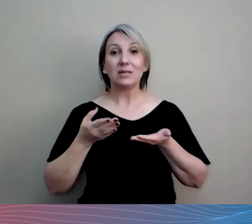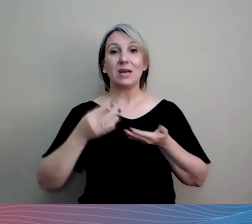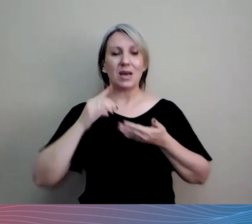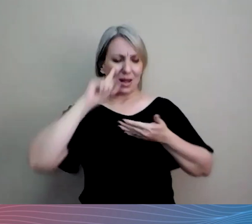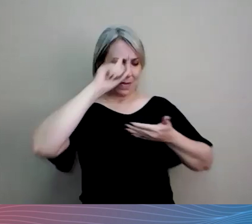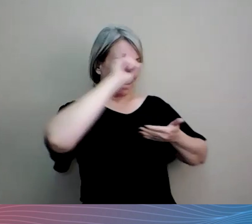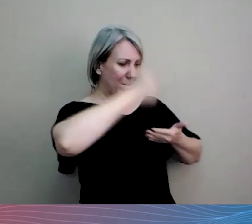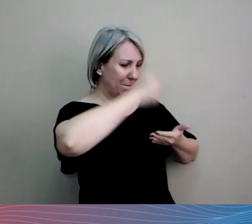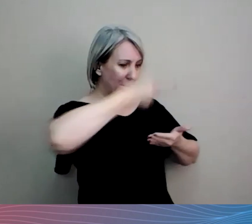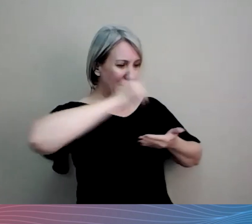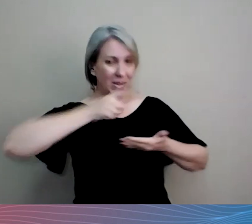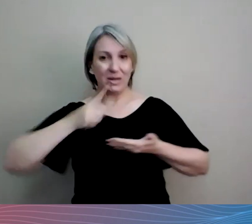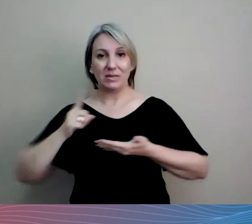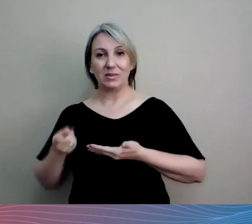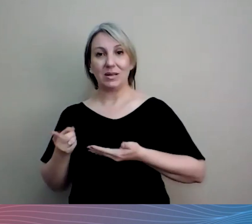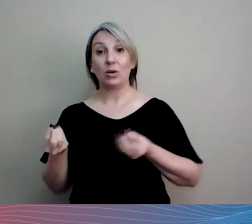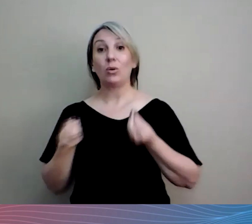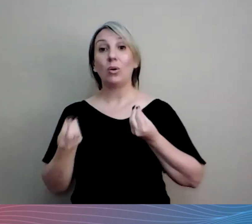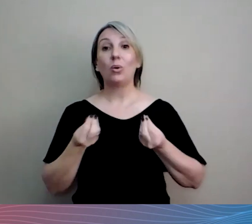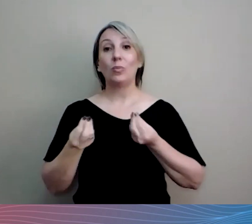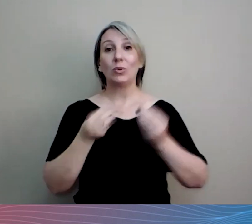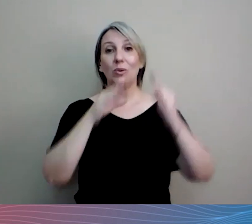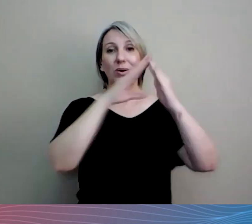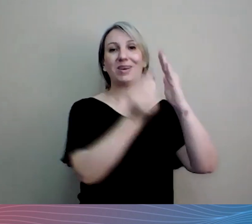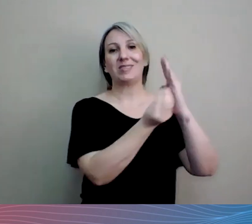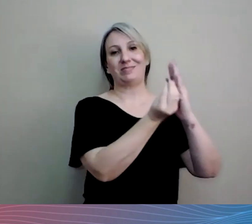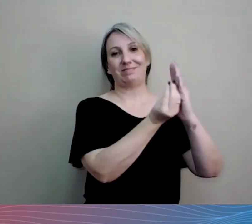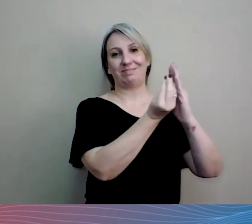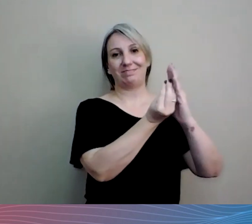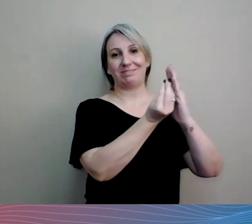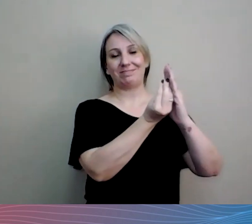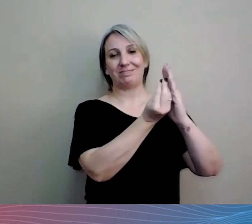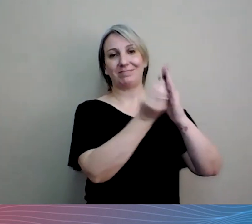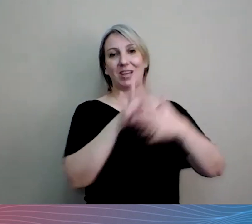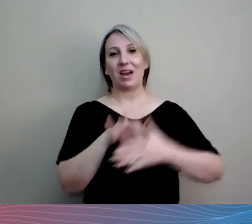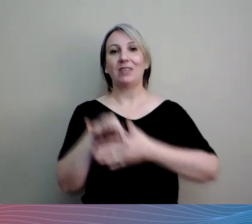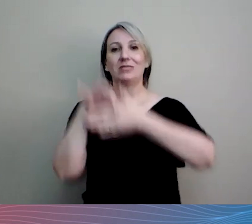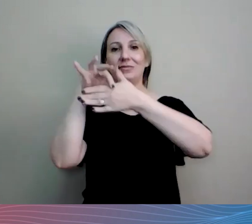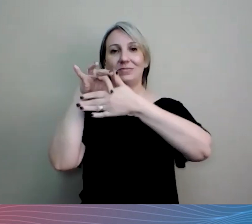igreja, por meio do corpo, tá? Então, Romanos 8:11.